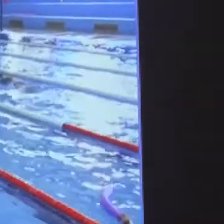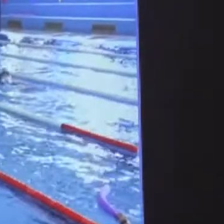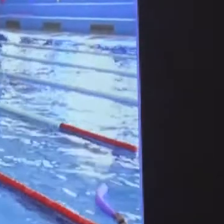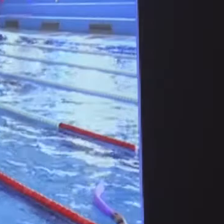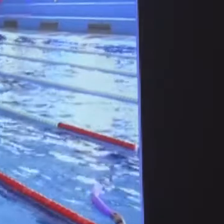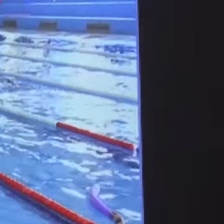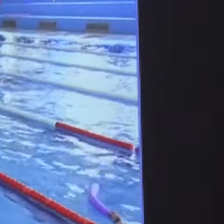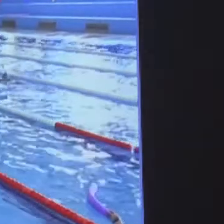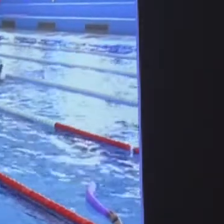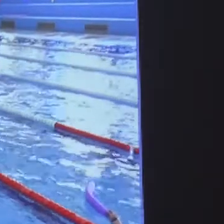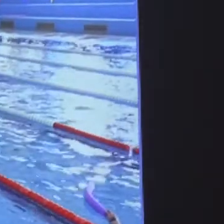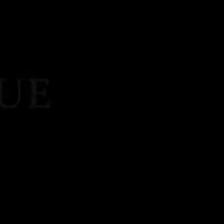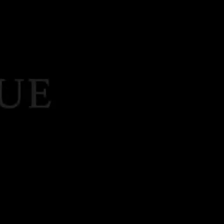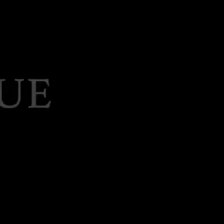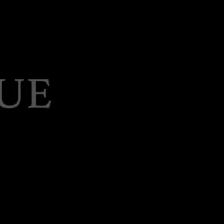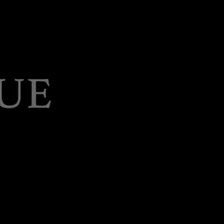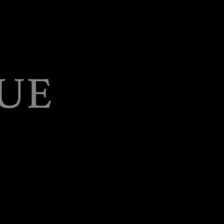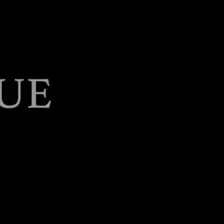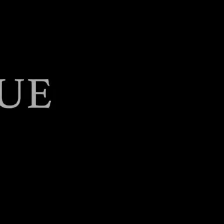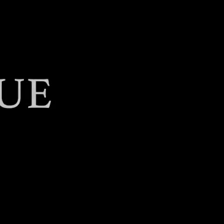de Personas con Discapacidad.